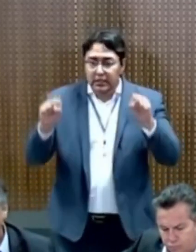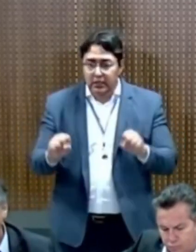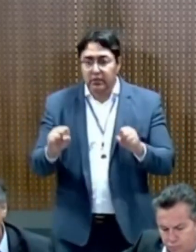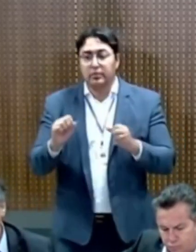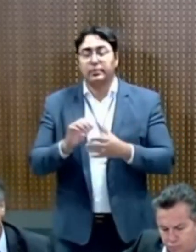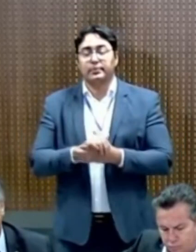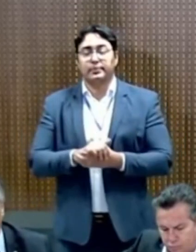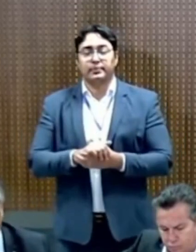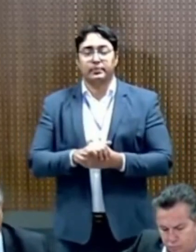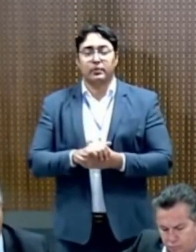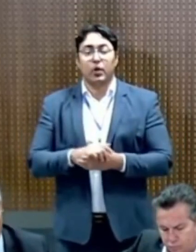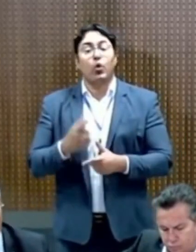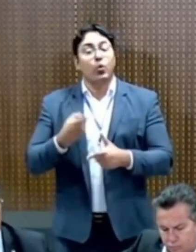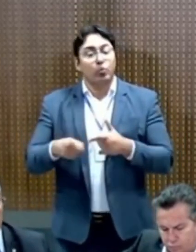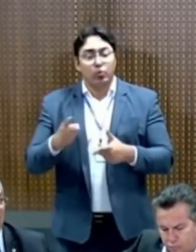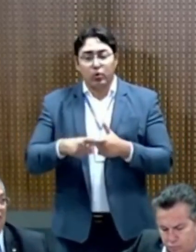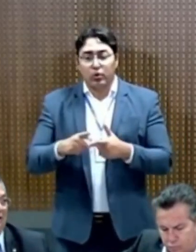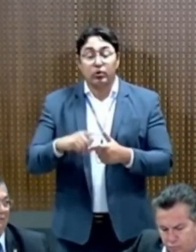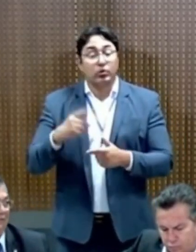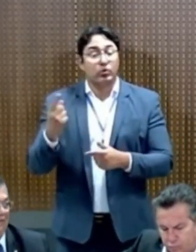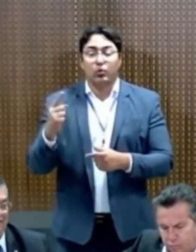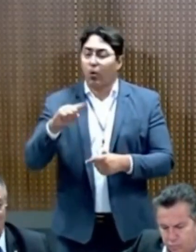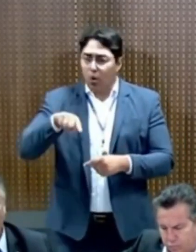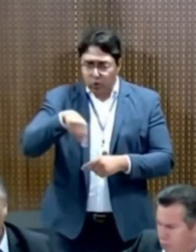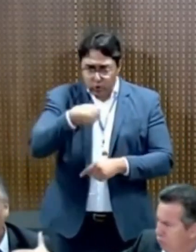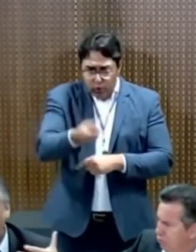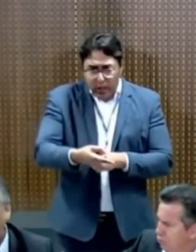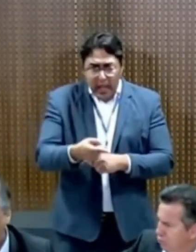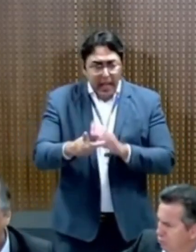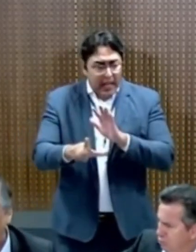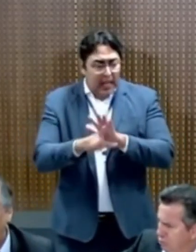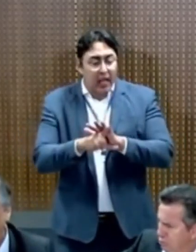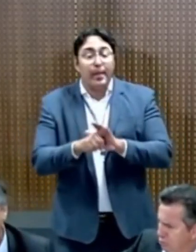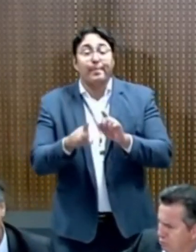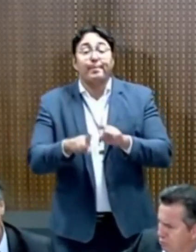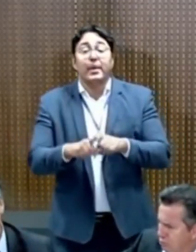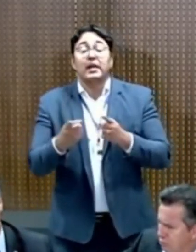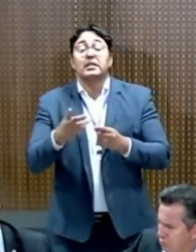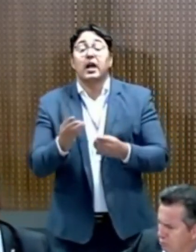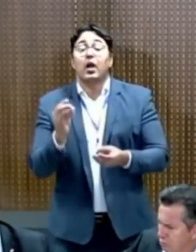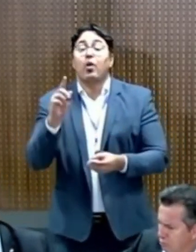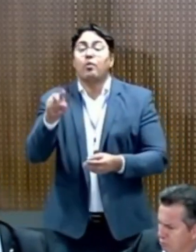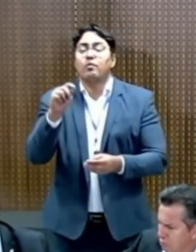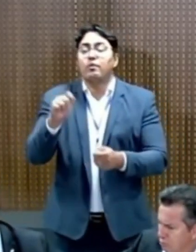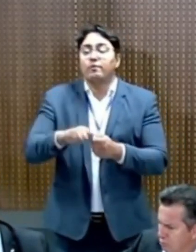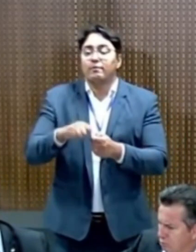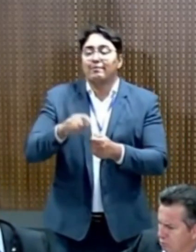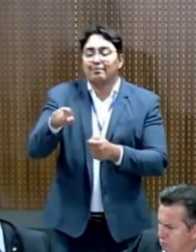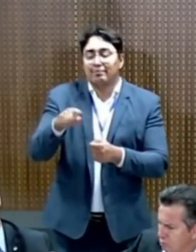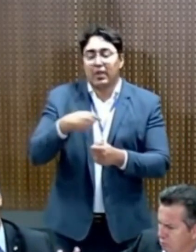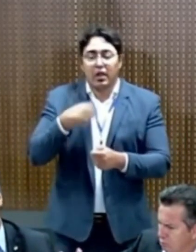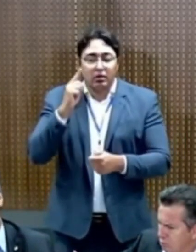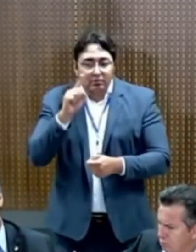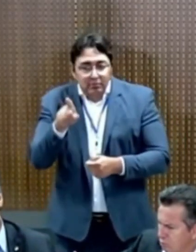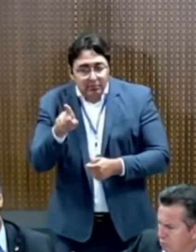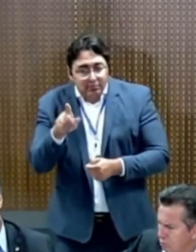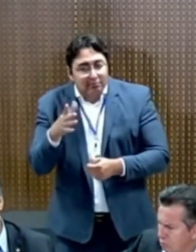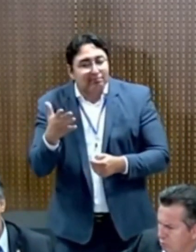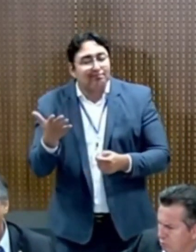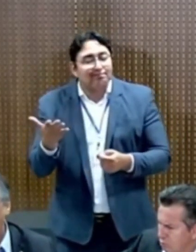casos o problema não é mudar a lei e sim a forma como ela é aplicada a meu ver sem